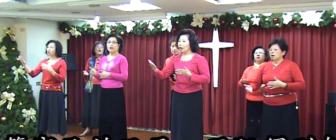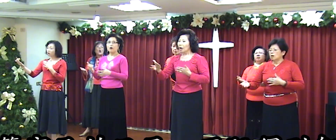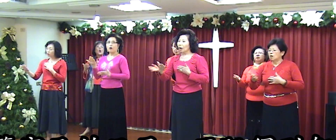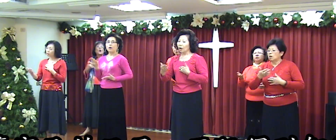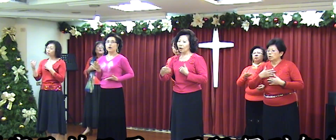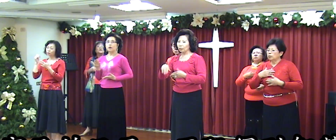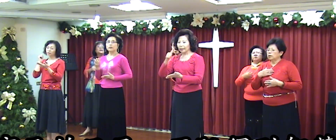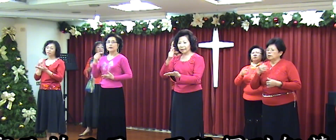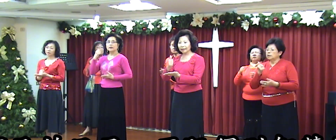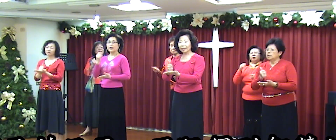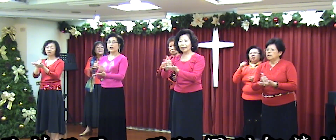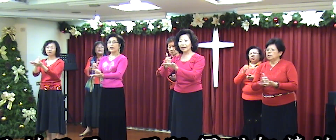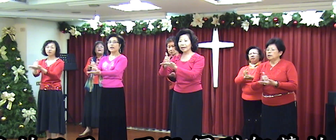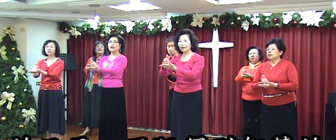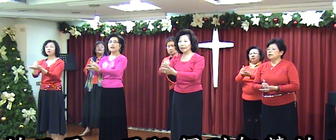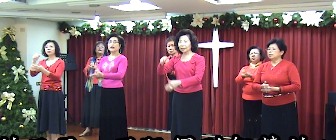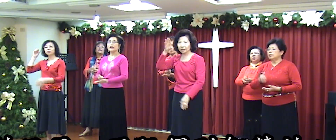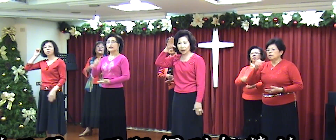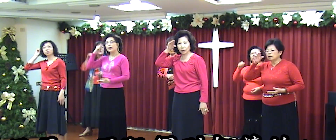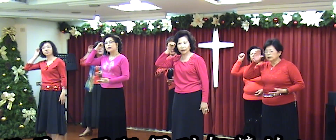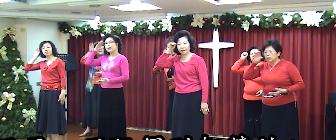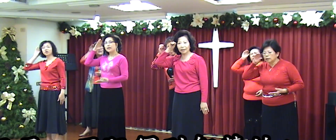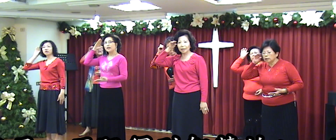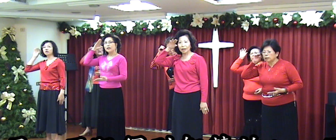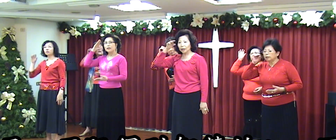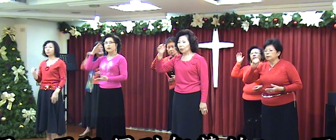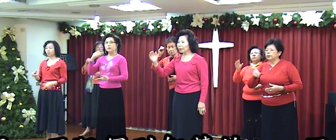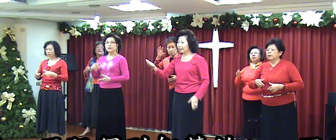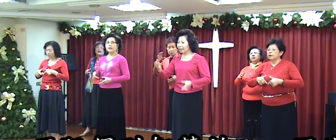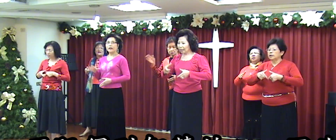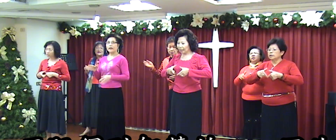无阮伫遐地位的